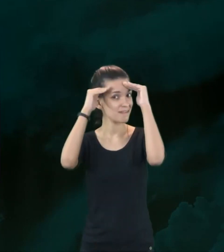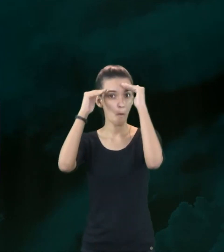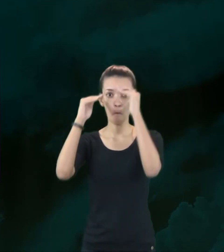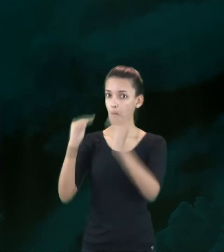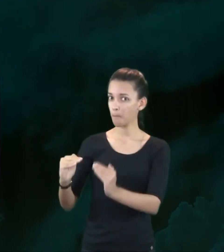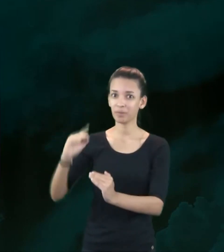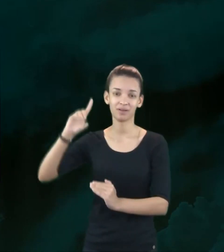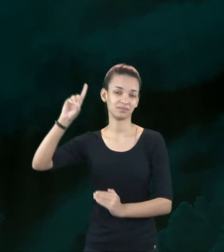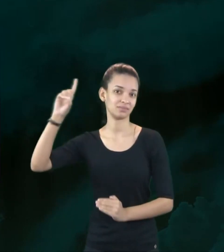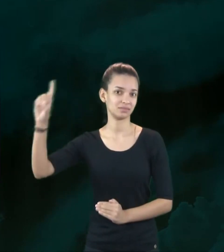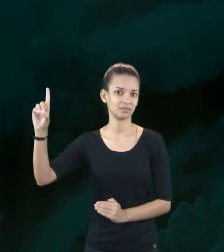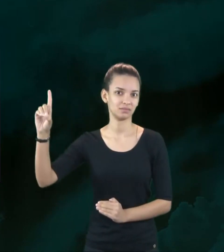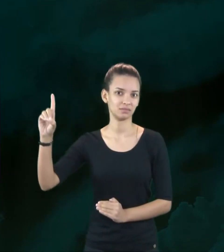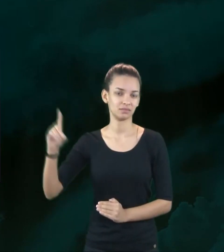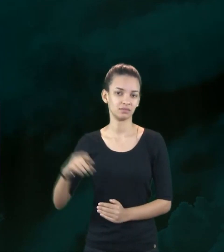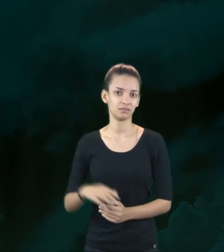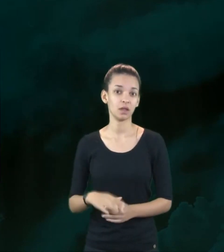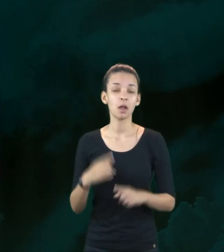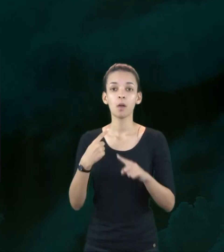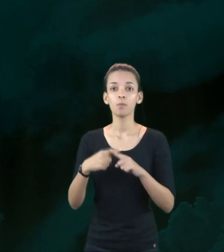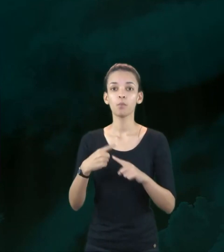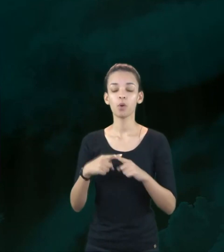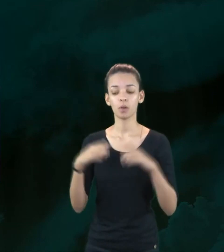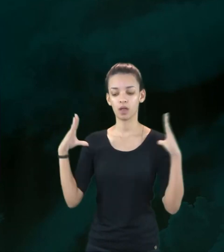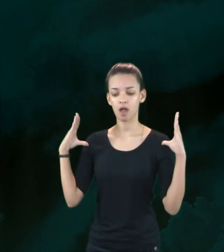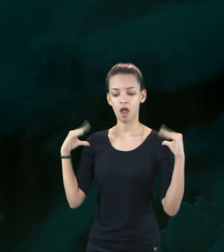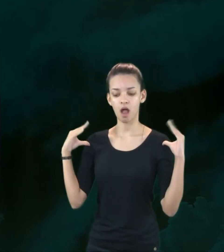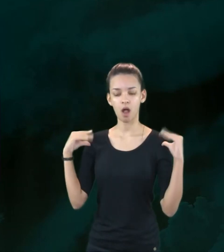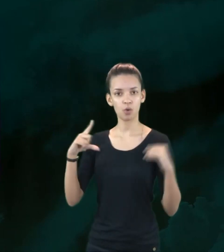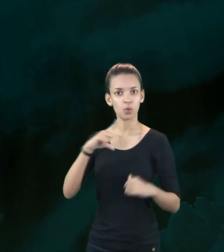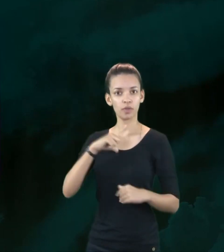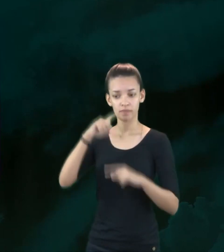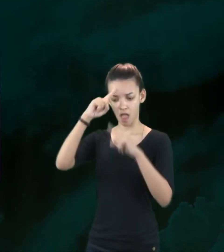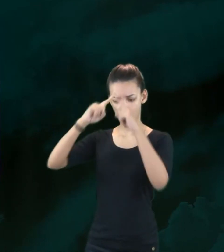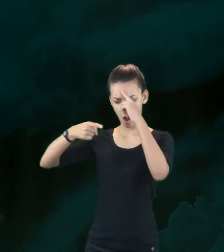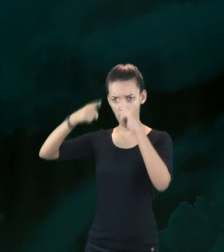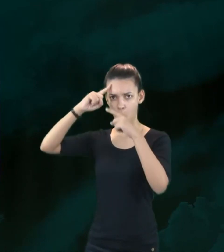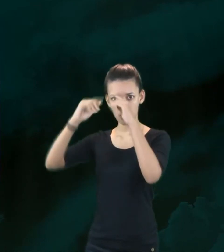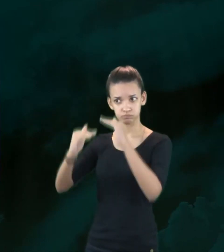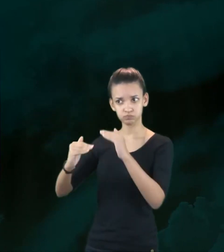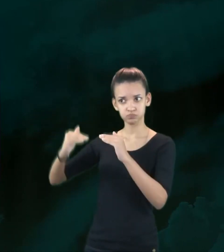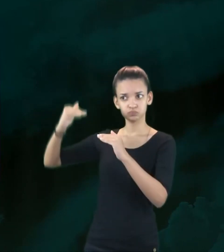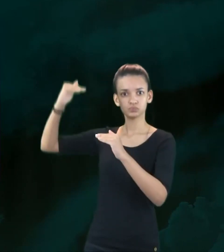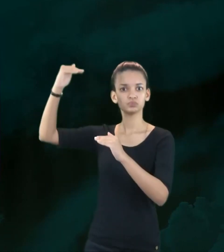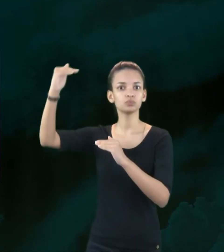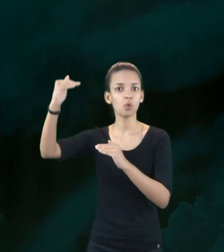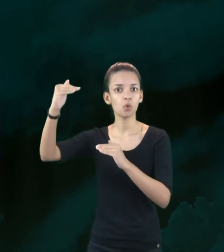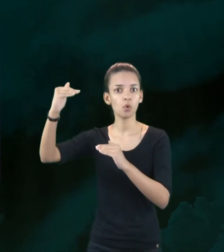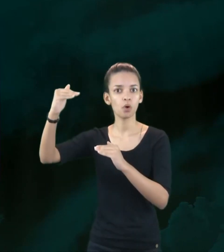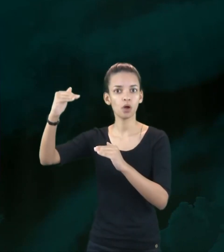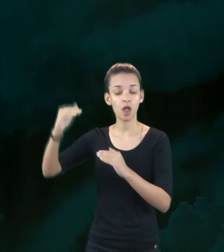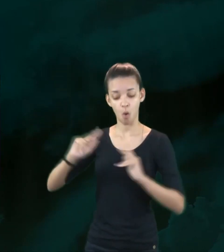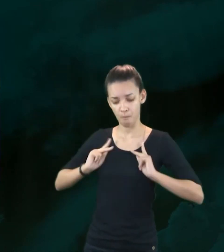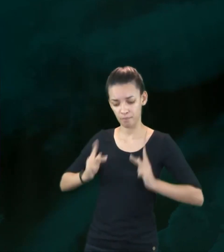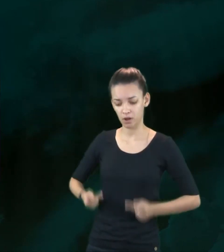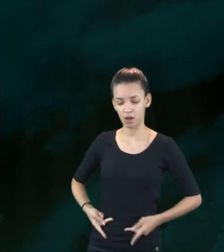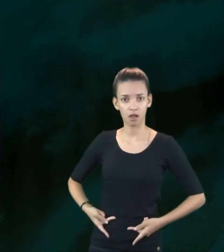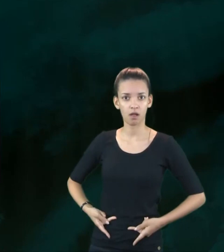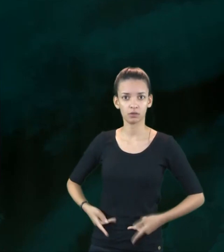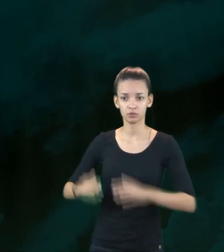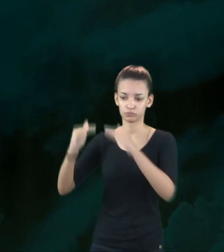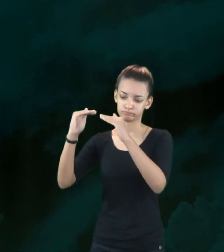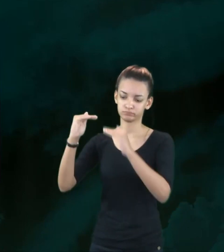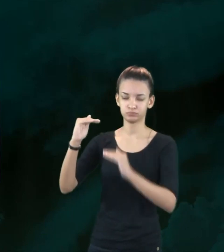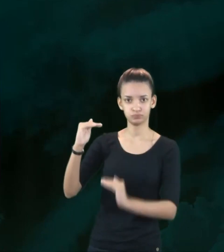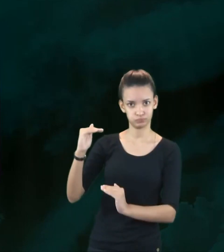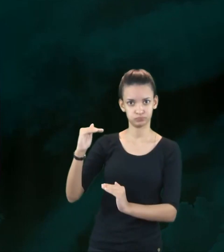com maior poder e maior autoridade que os homens. Assim Deus criou os anjos.